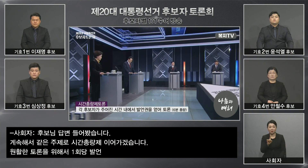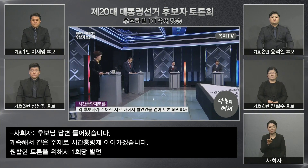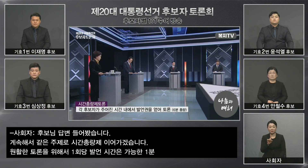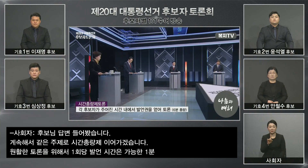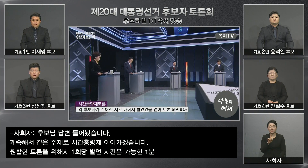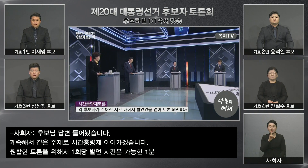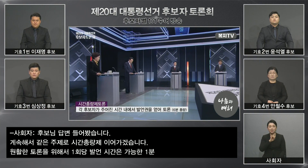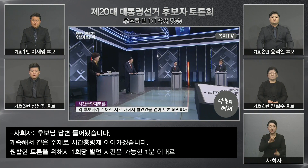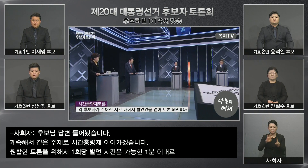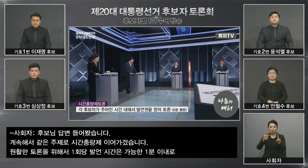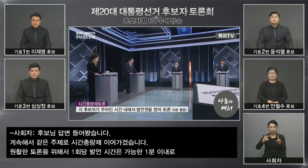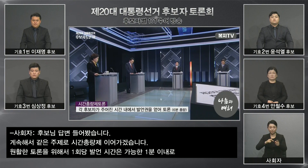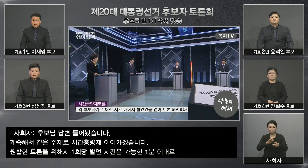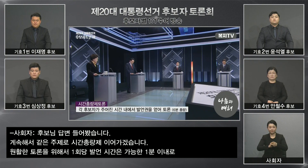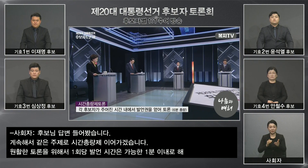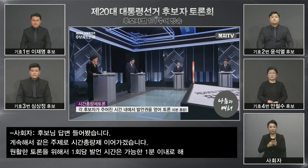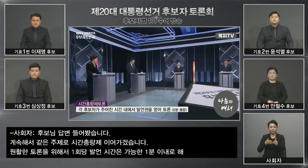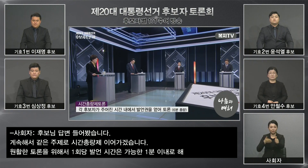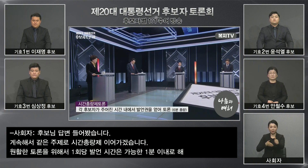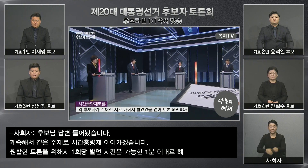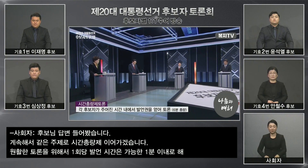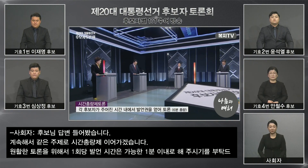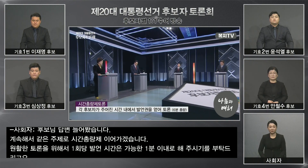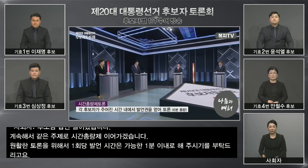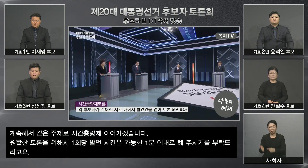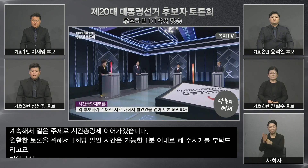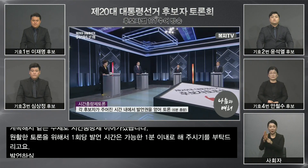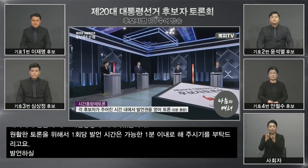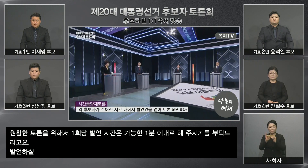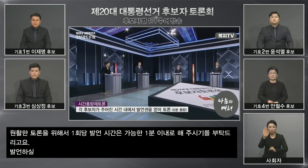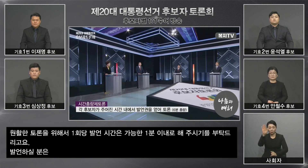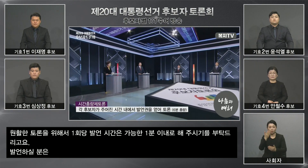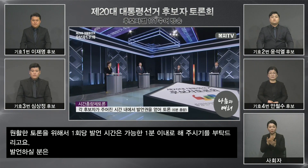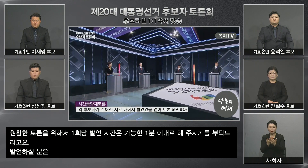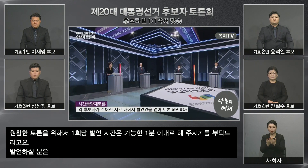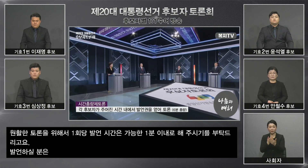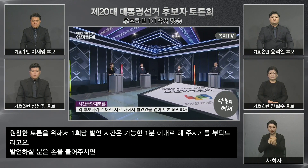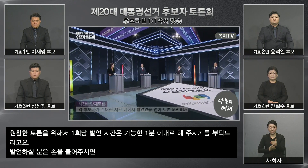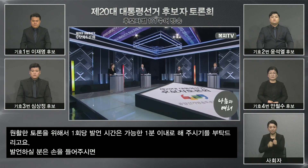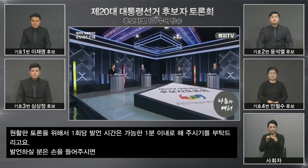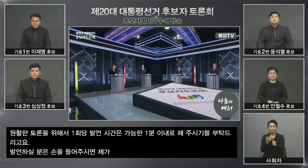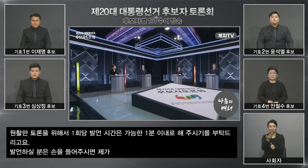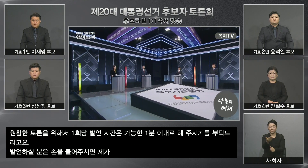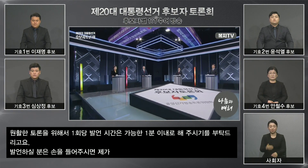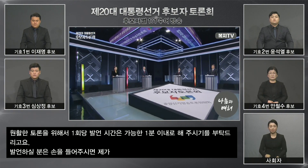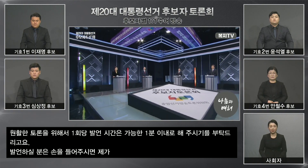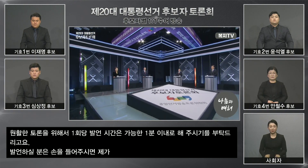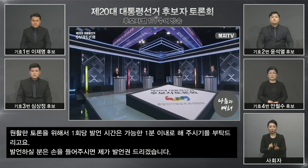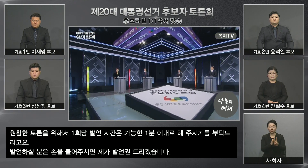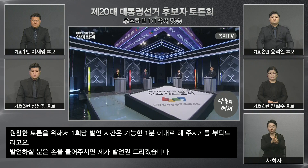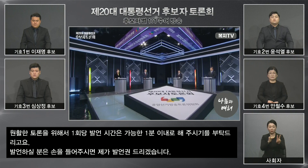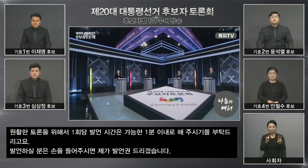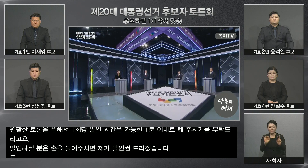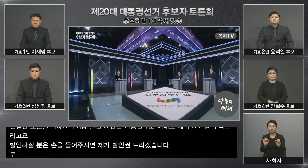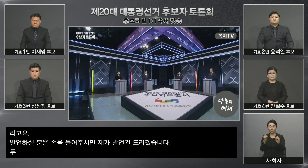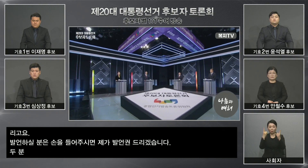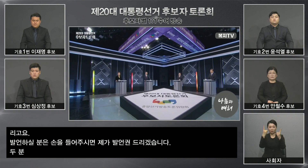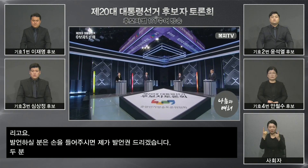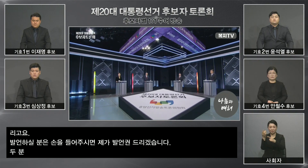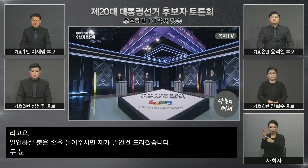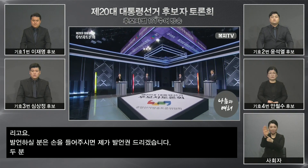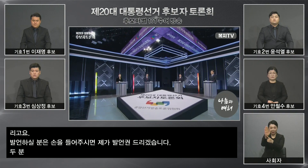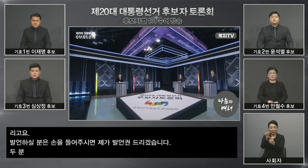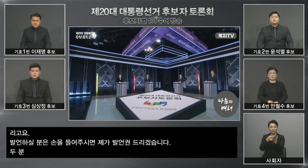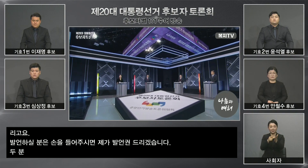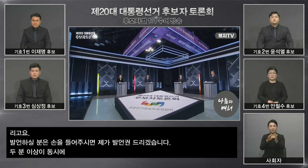해주시길 부탁드리고요. 발언하실 분은 손을 들어주시면 제가 발언권 드리겠습니다. 2분 이상이 동시에 발언권